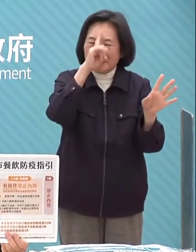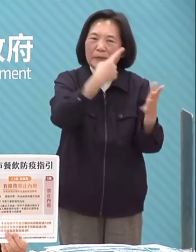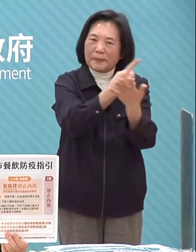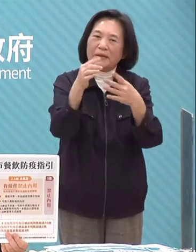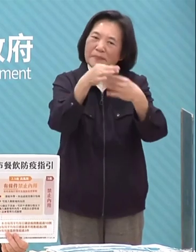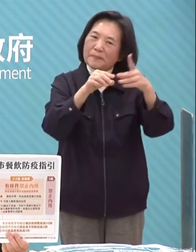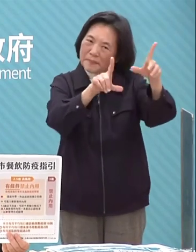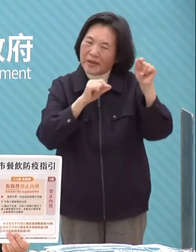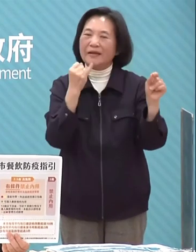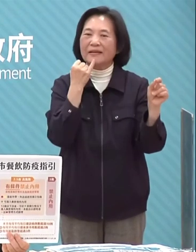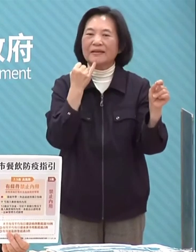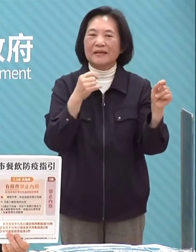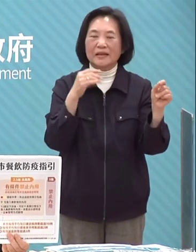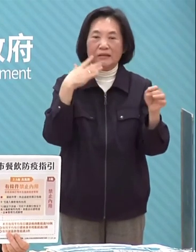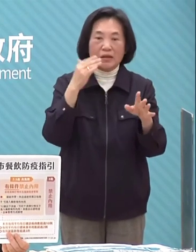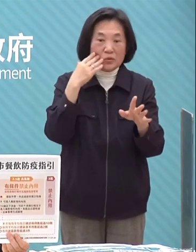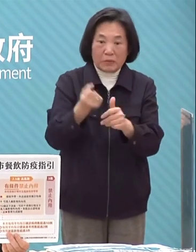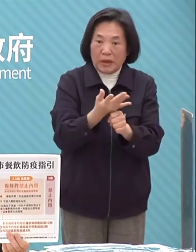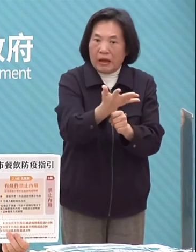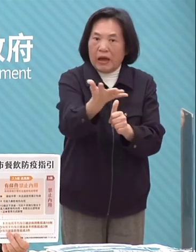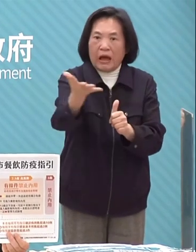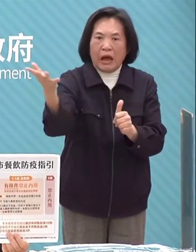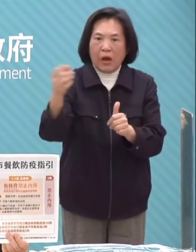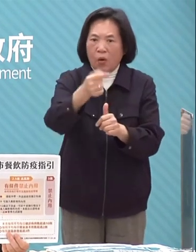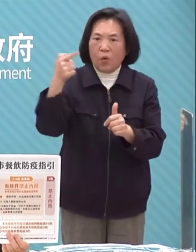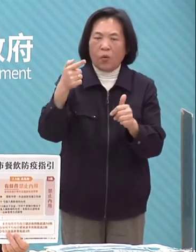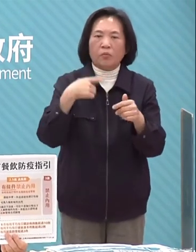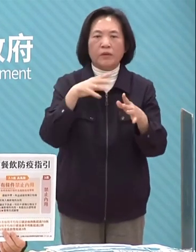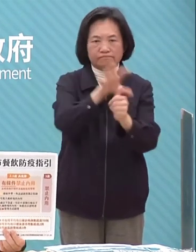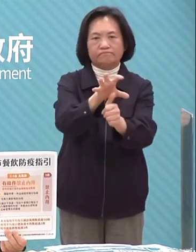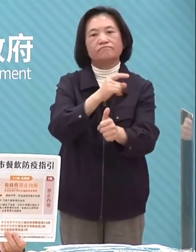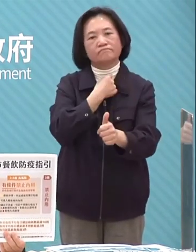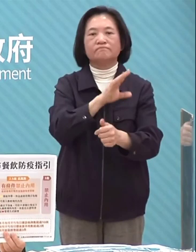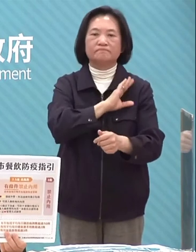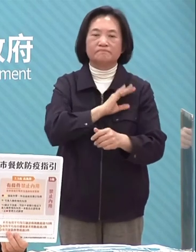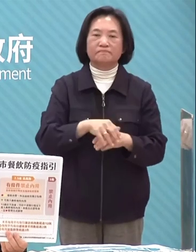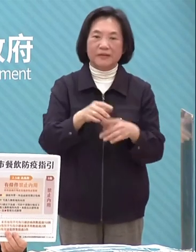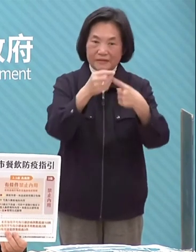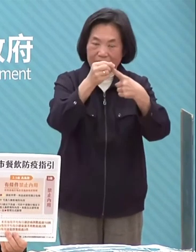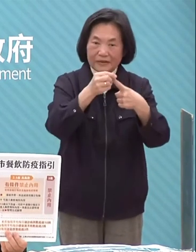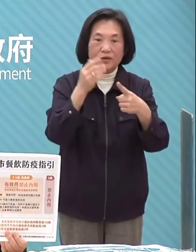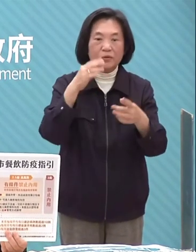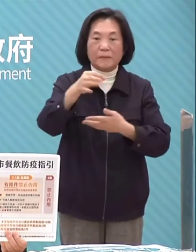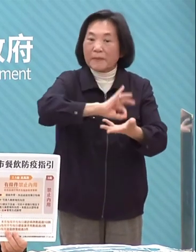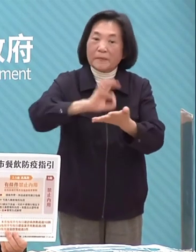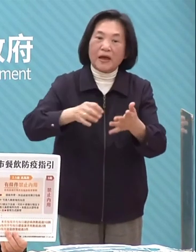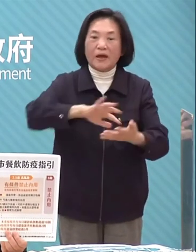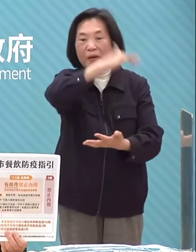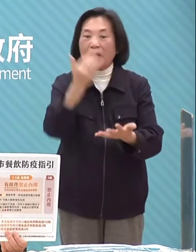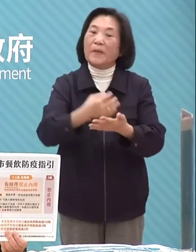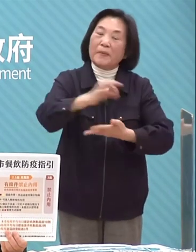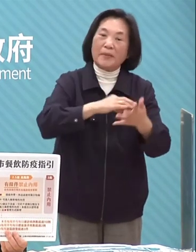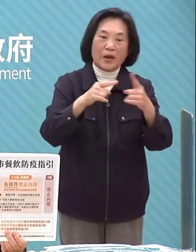我看看我们，当然如果疫情还是要扩散，我们还是用强制的手段。第一点就是说卖场还是要人流管制的，